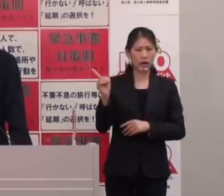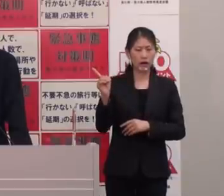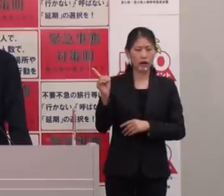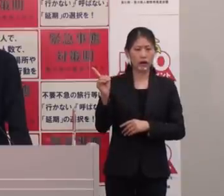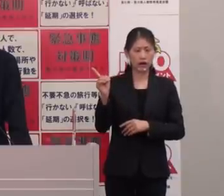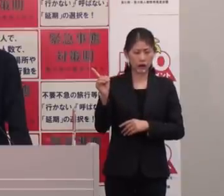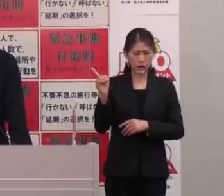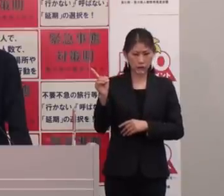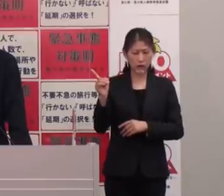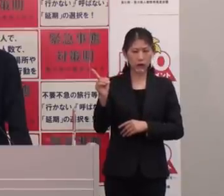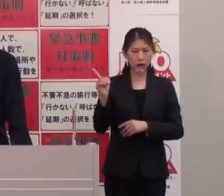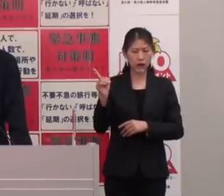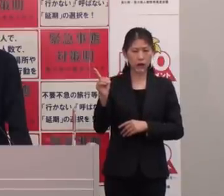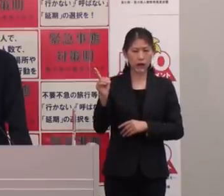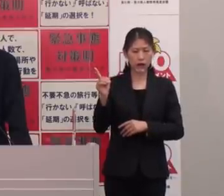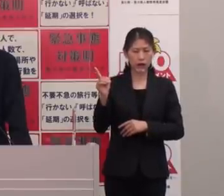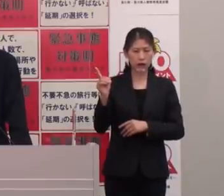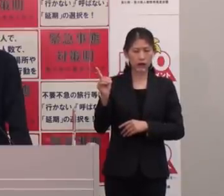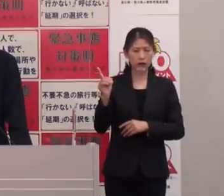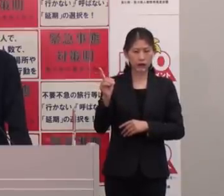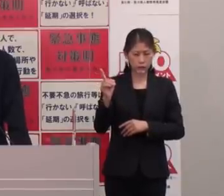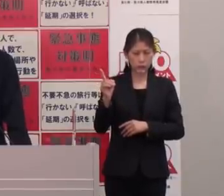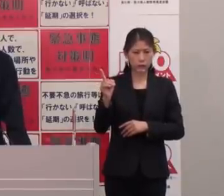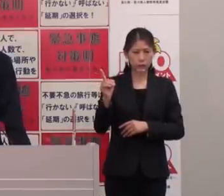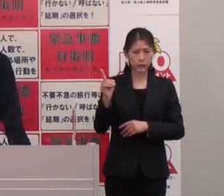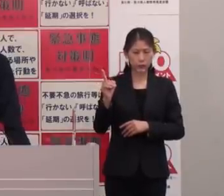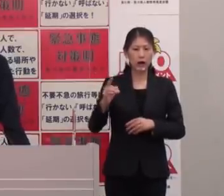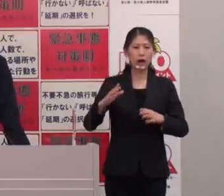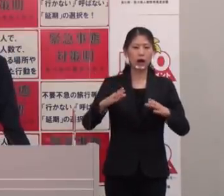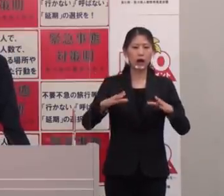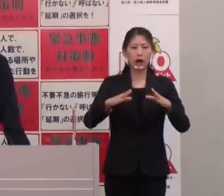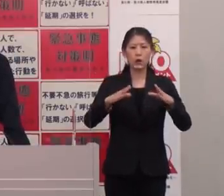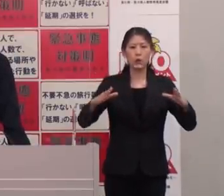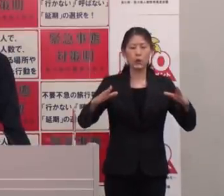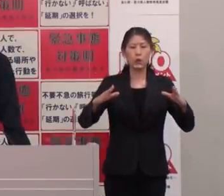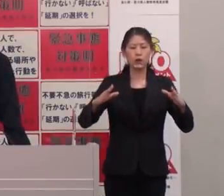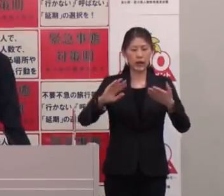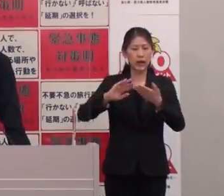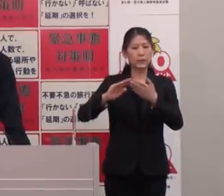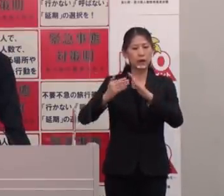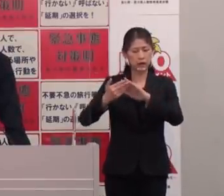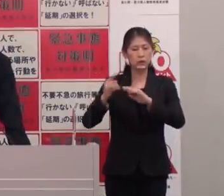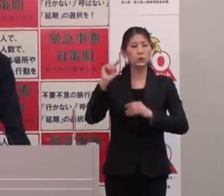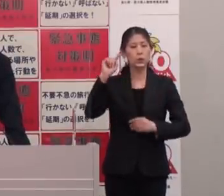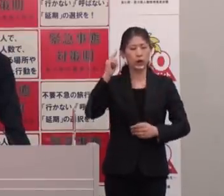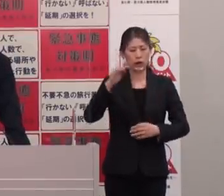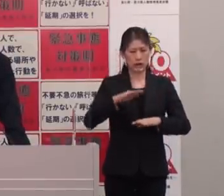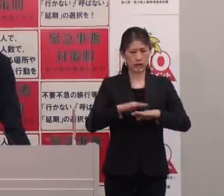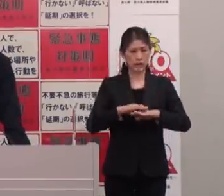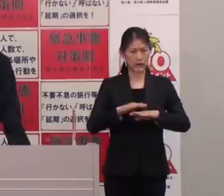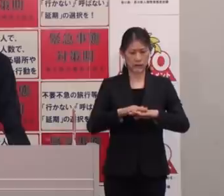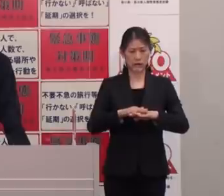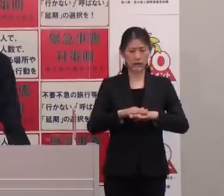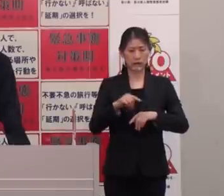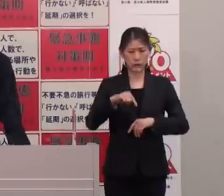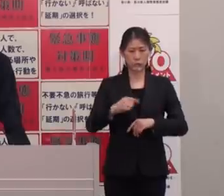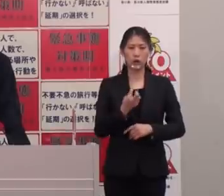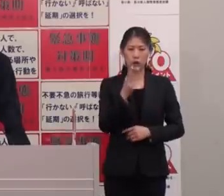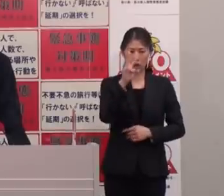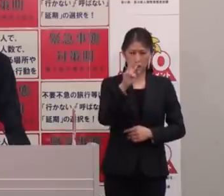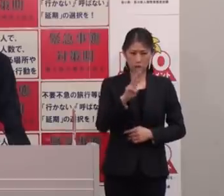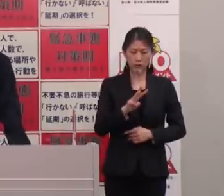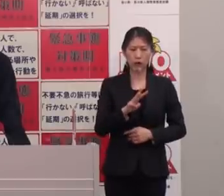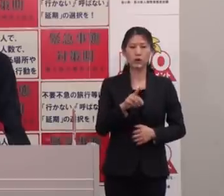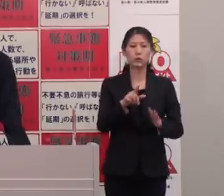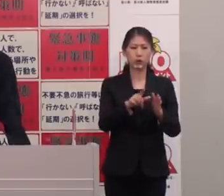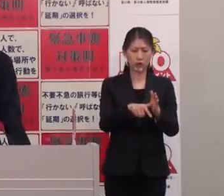大都市の考え方だというようなご説明でもありますので、本件におきましては先ほど来申